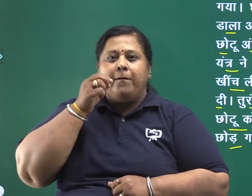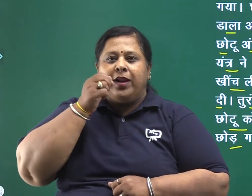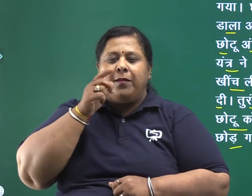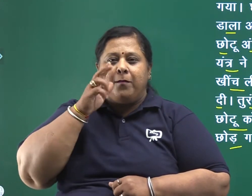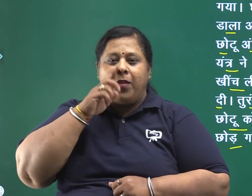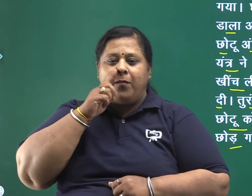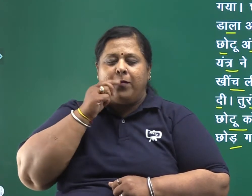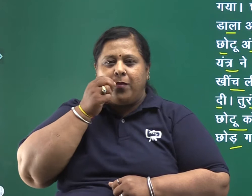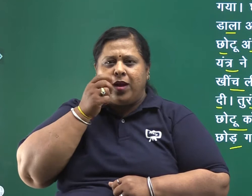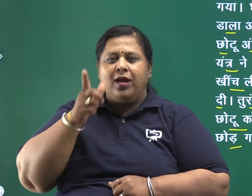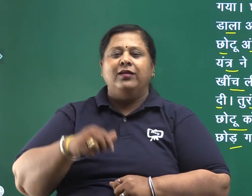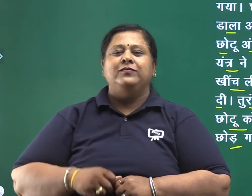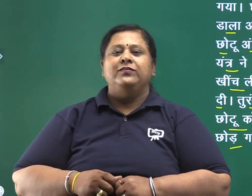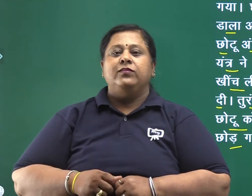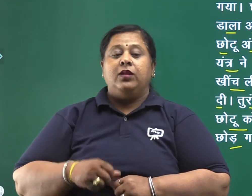का